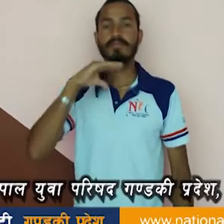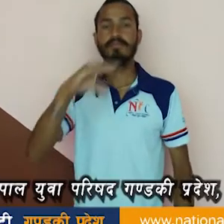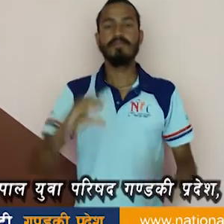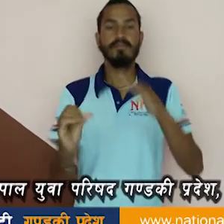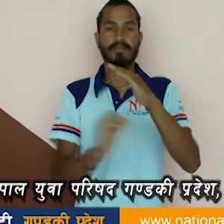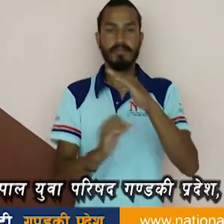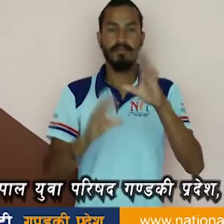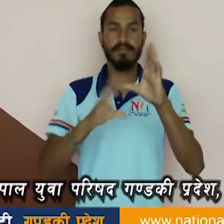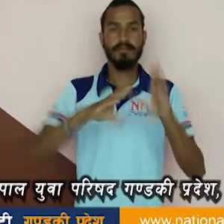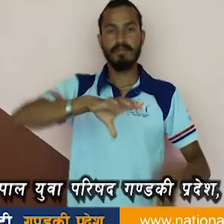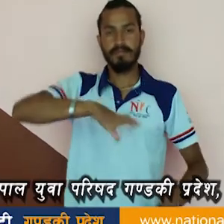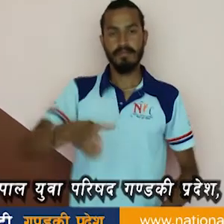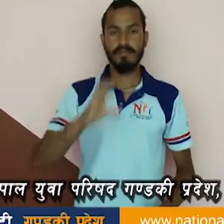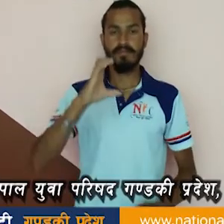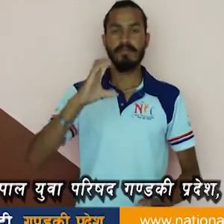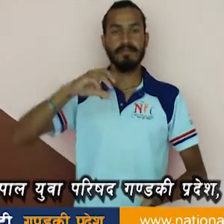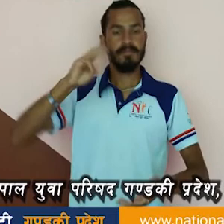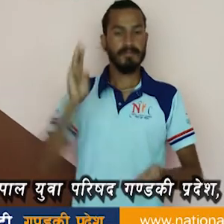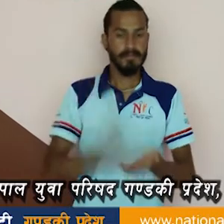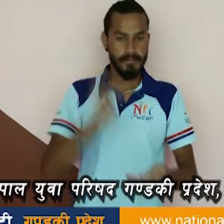नेपाल युवा परिषद गण्डकी प्रदेशको सदस्य।